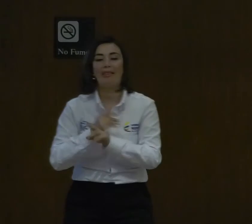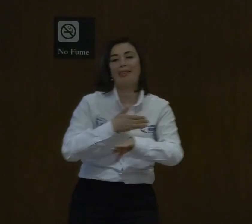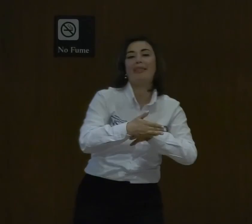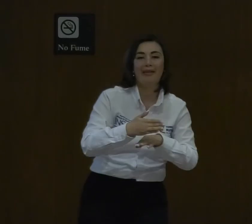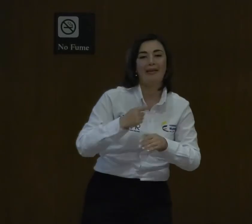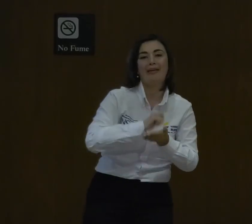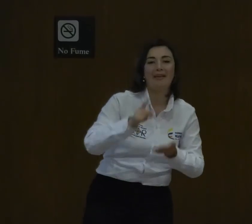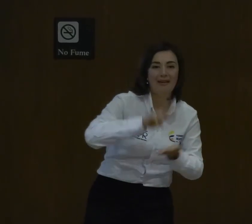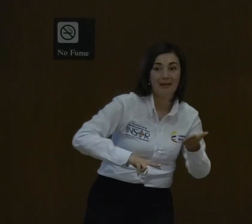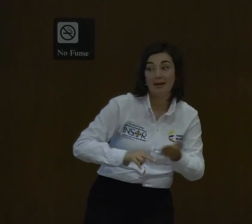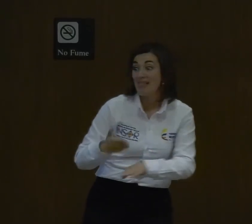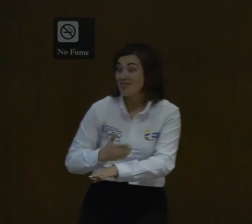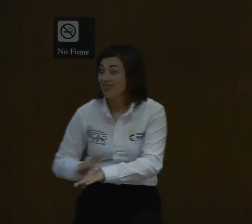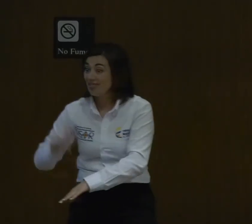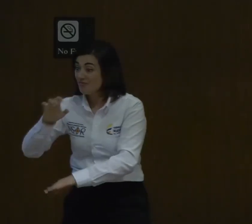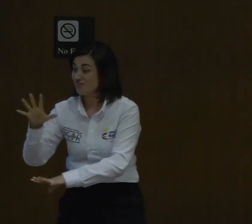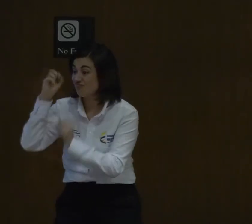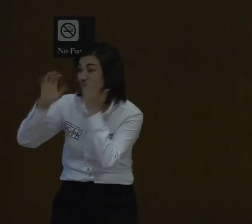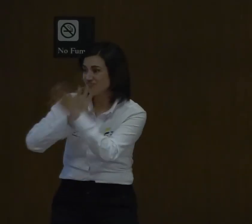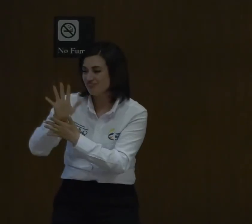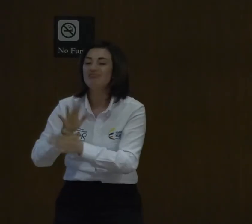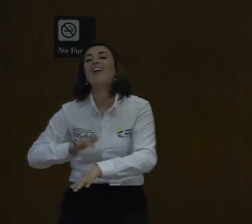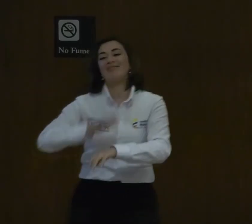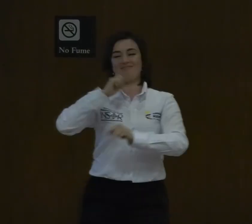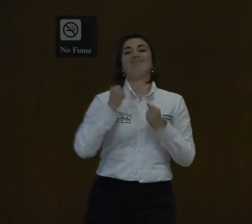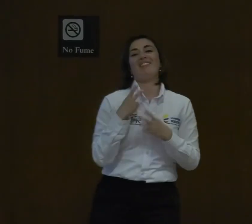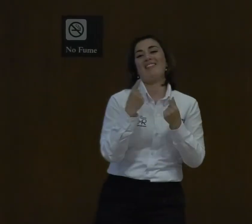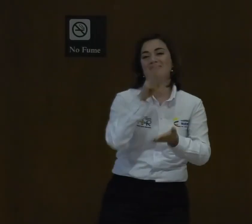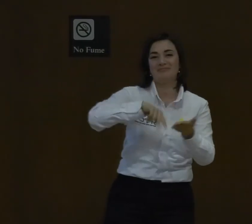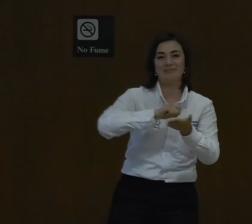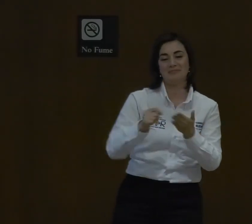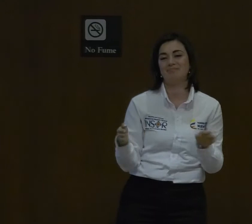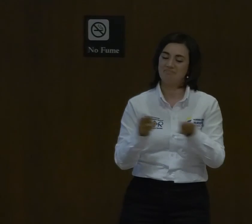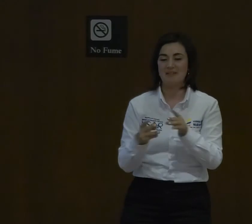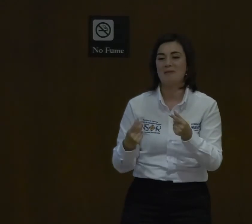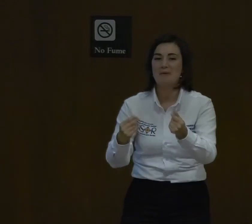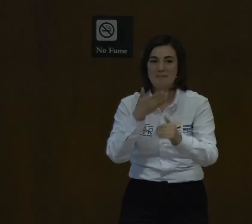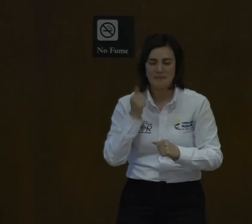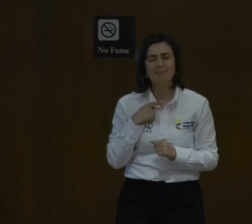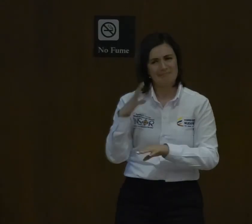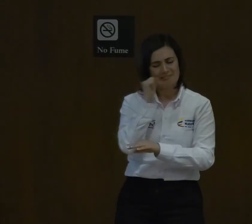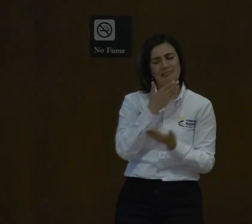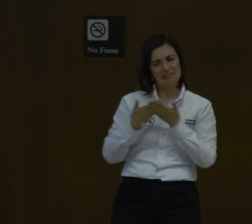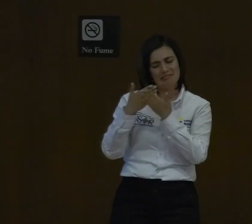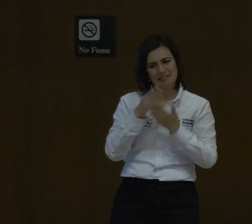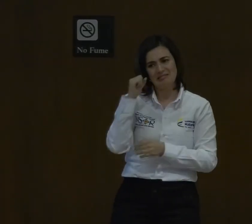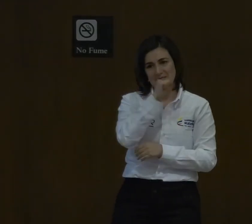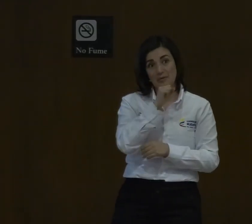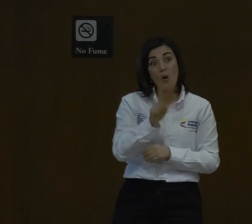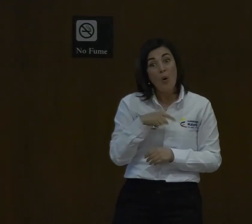Otro resultado interesante que han surgido recientemente es que en estudios que se han